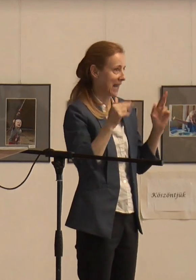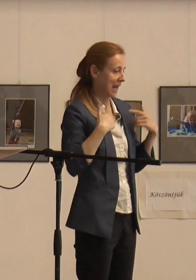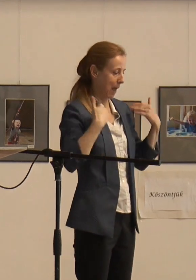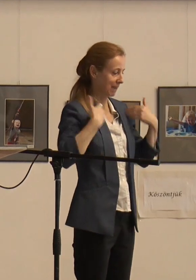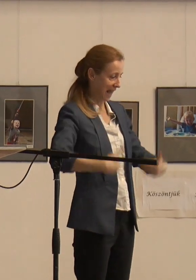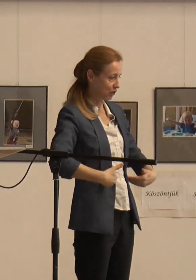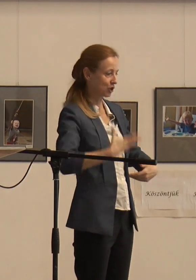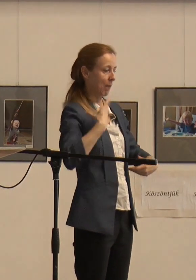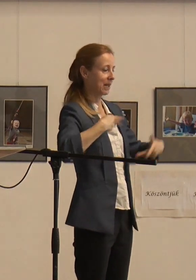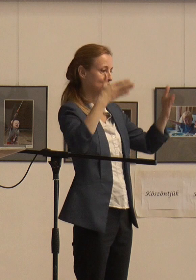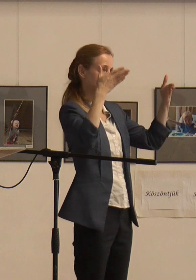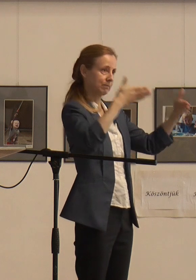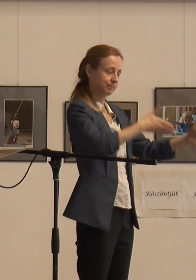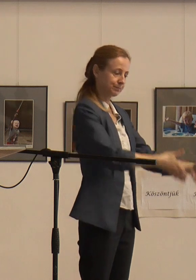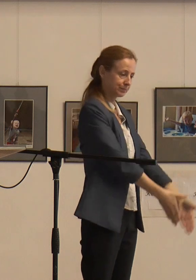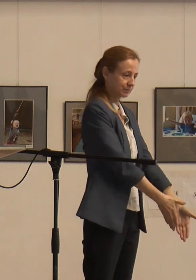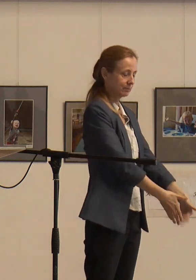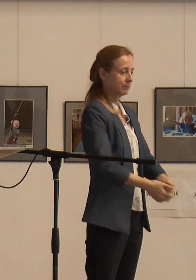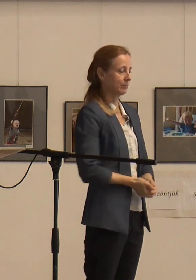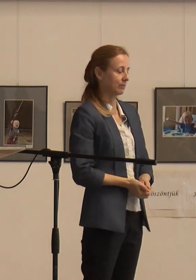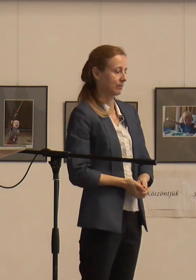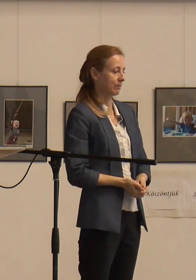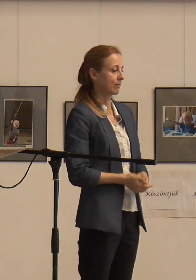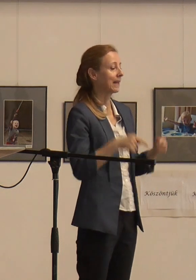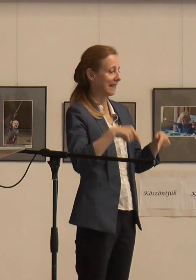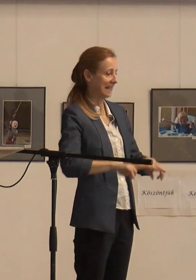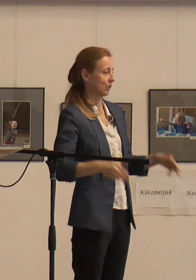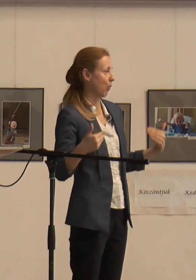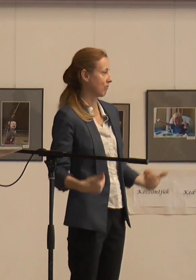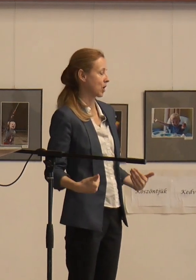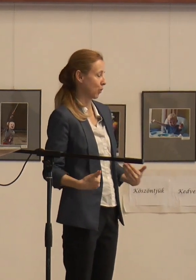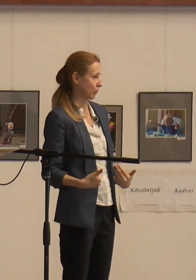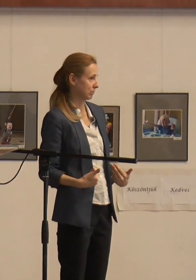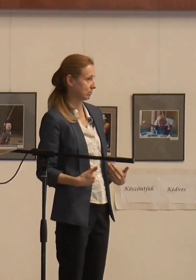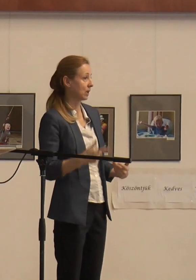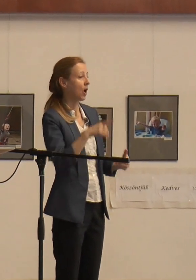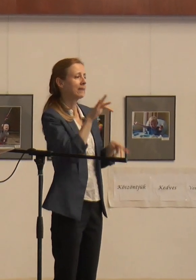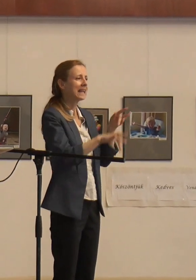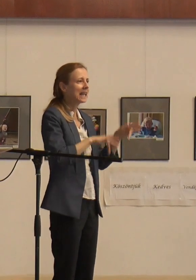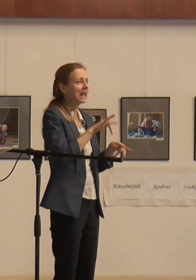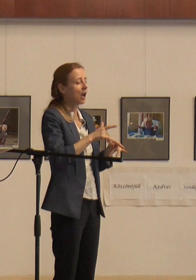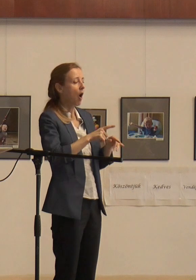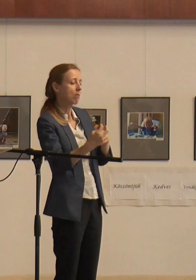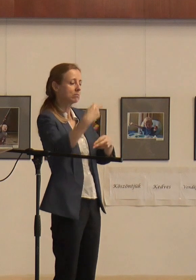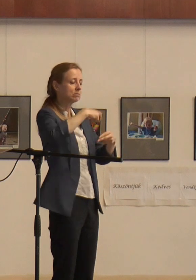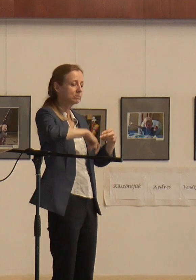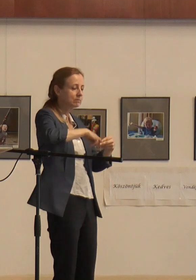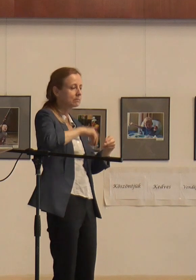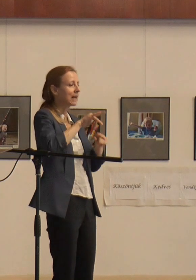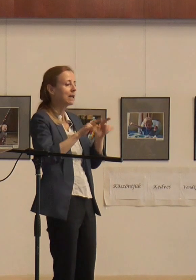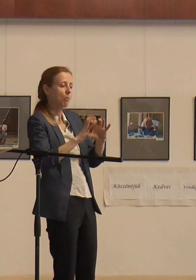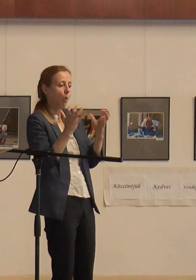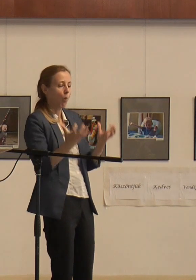is elfölkessük meg el. Itthon vagyok, s ha néha lábamhoz térdek meg